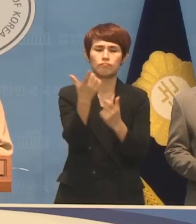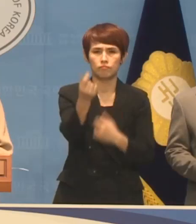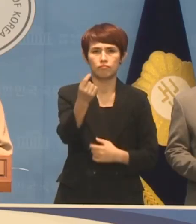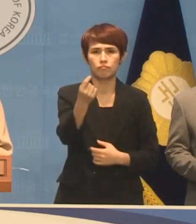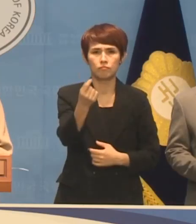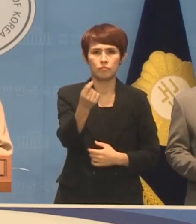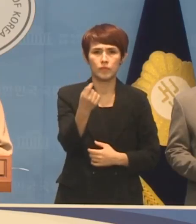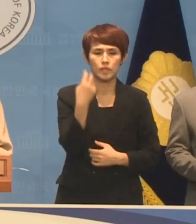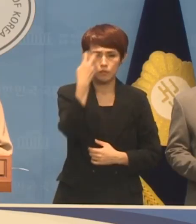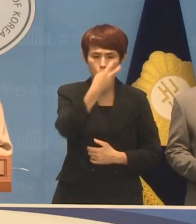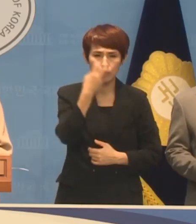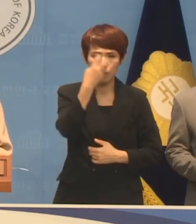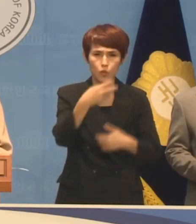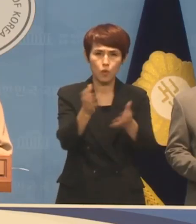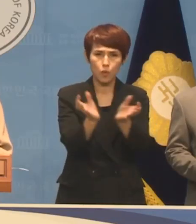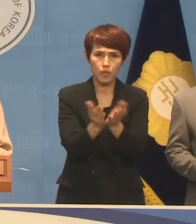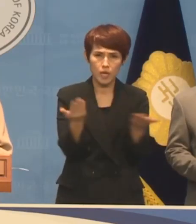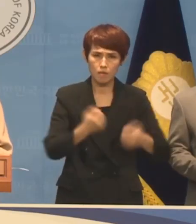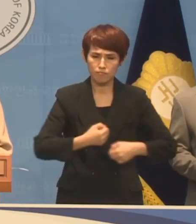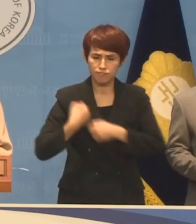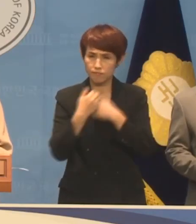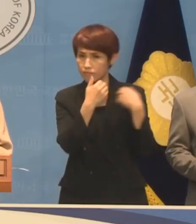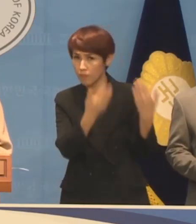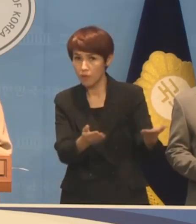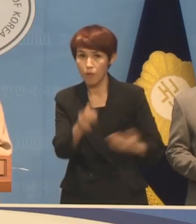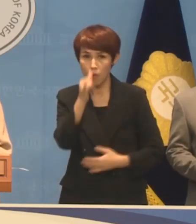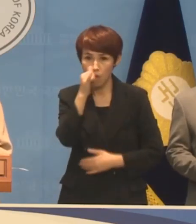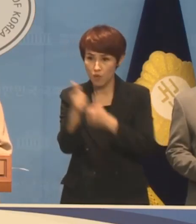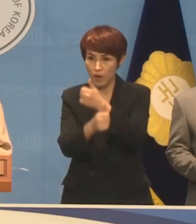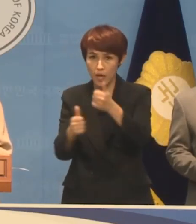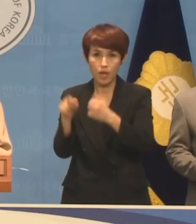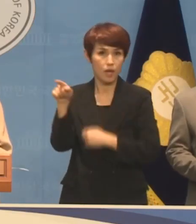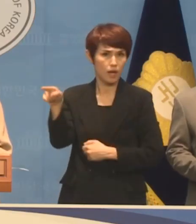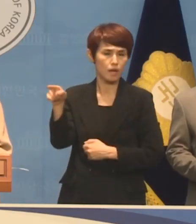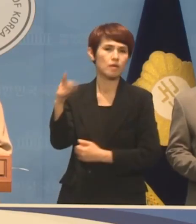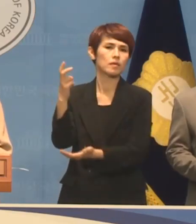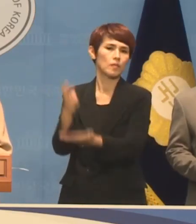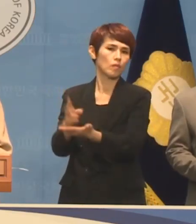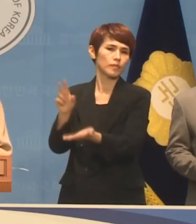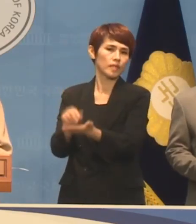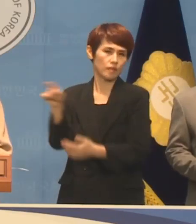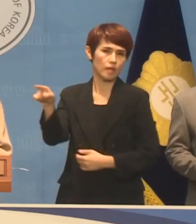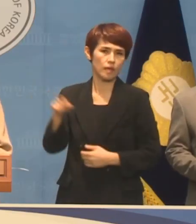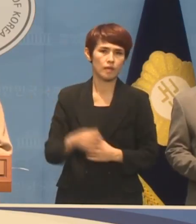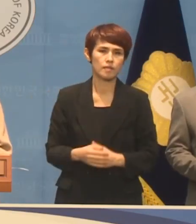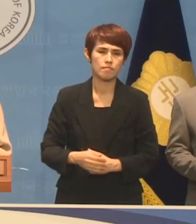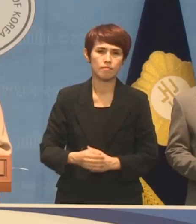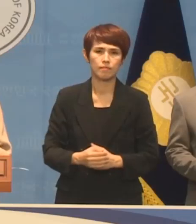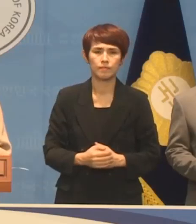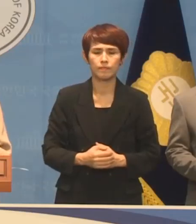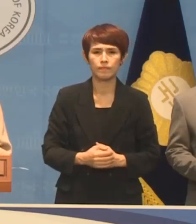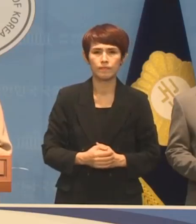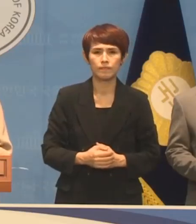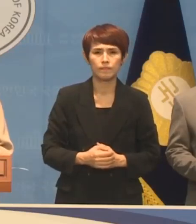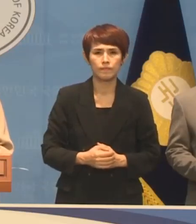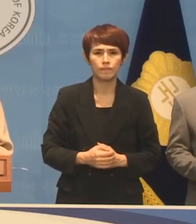불구하고 금융감독원의 직무유기를 방관한다면 금융위원회도 법적 책임을 묻게 될 것임을